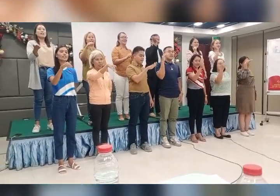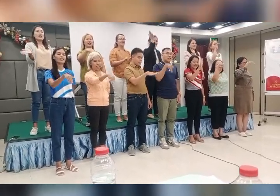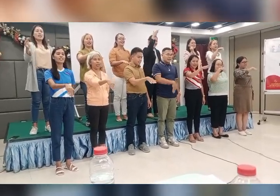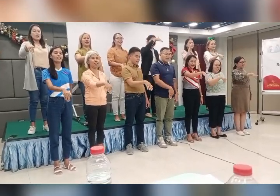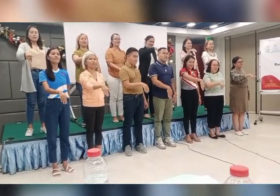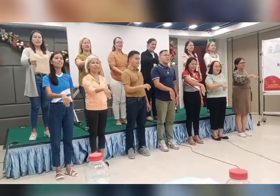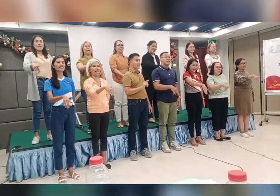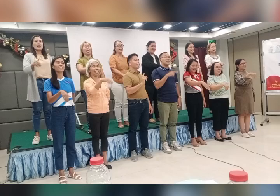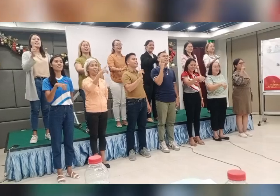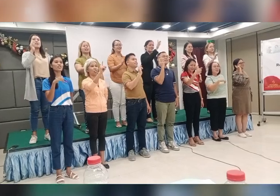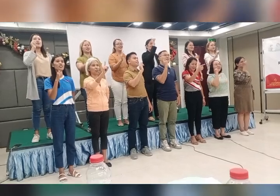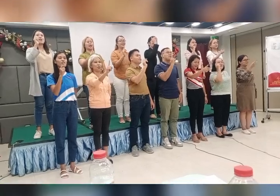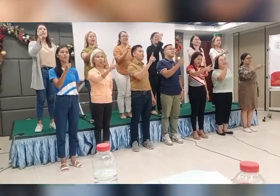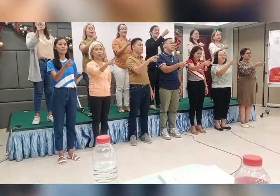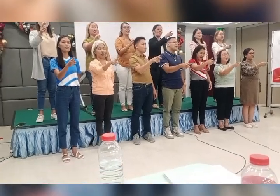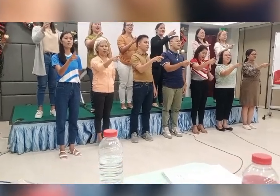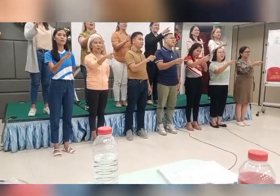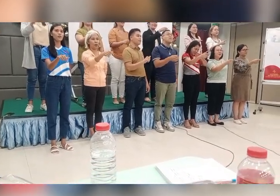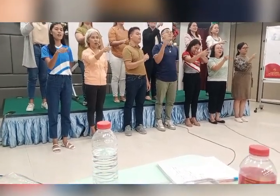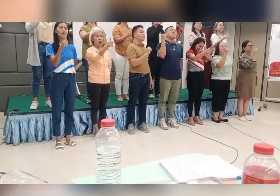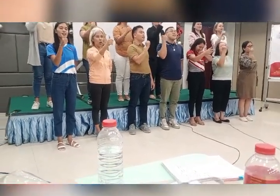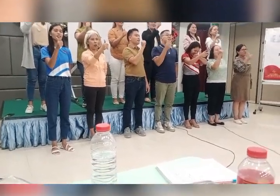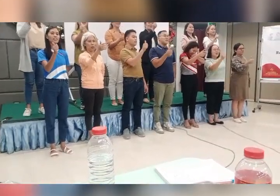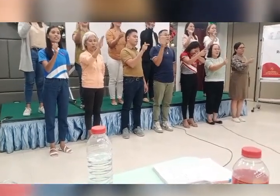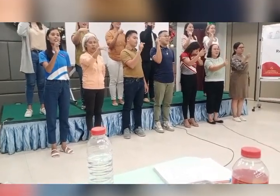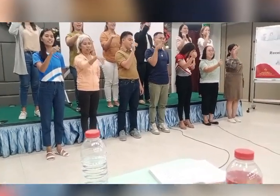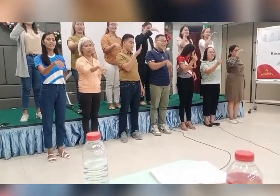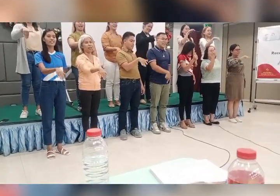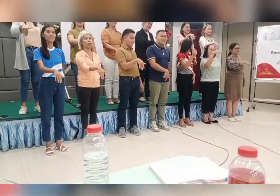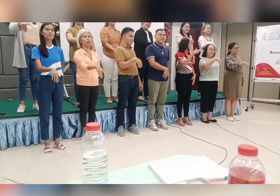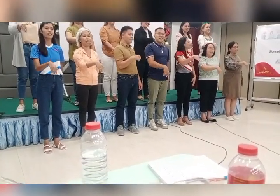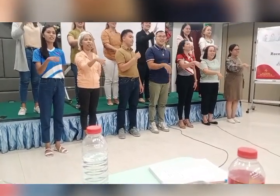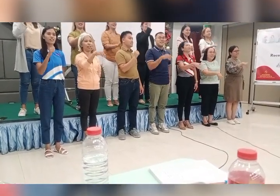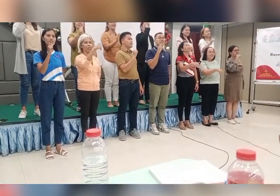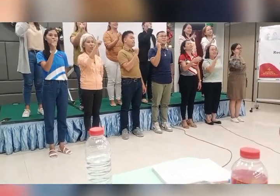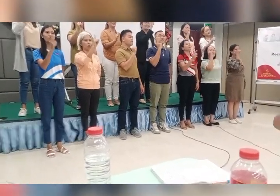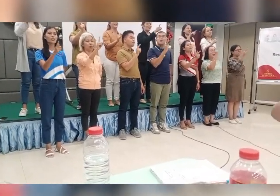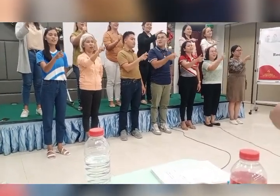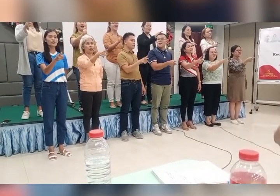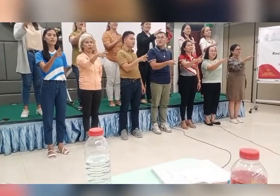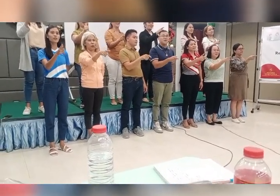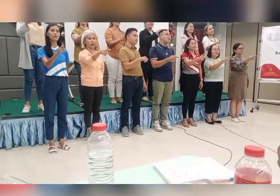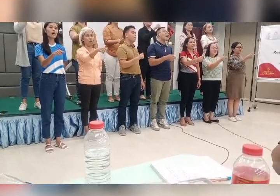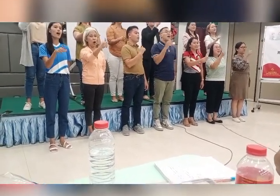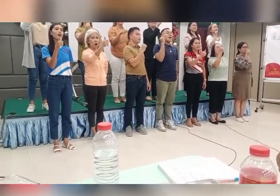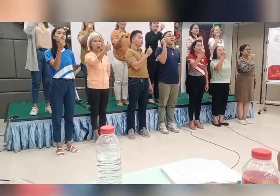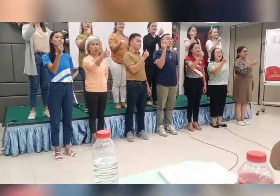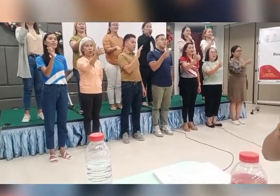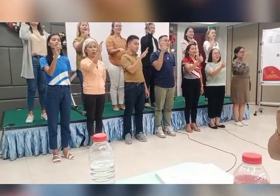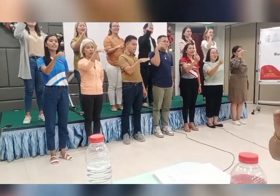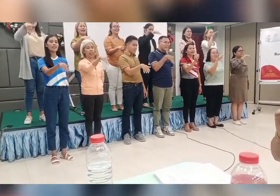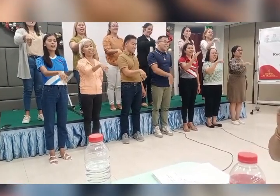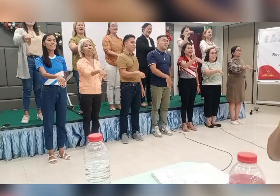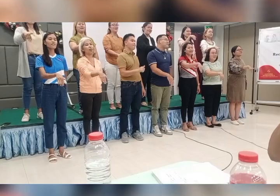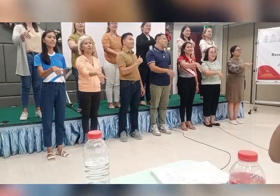Ang basic ba may lisod? Kasi ang basic may lisod.